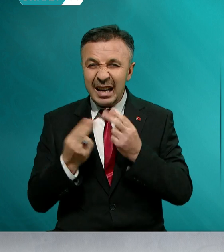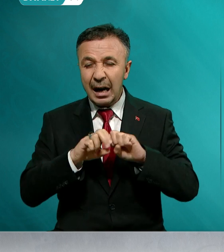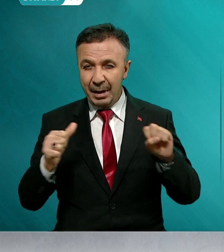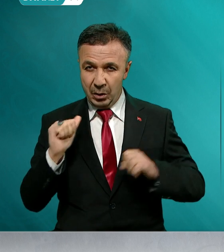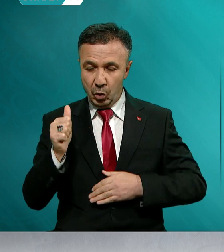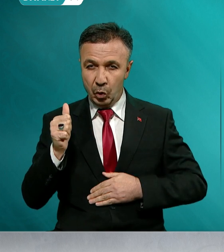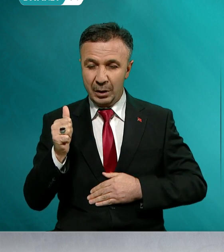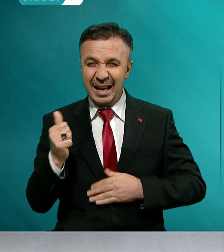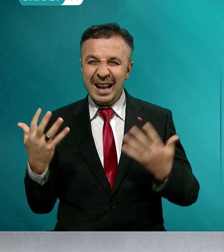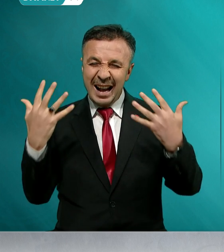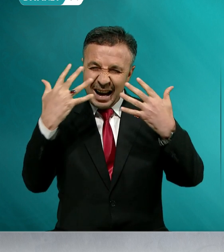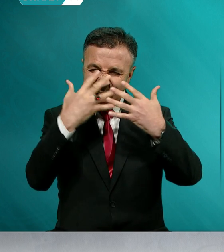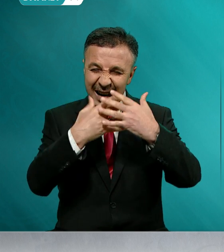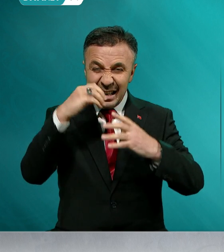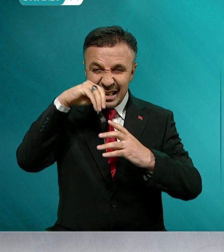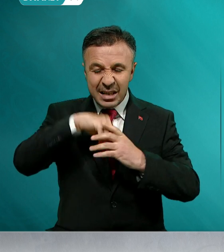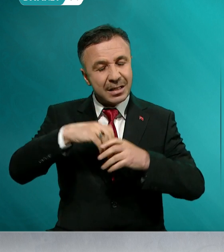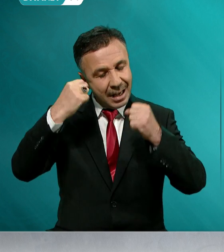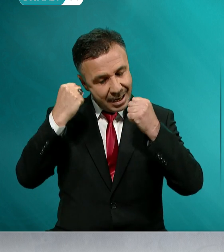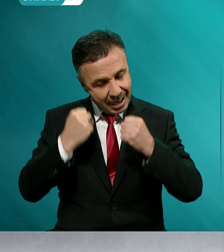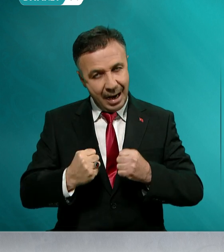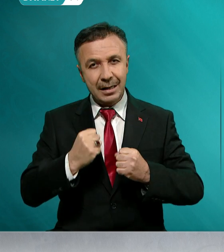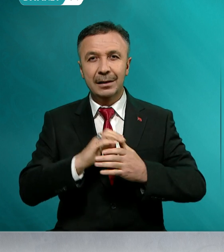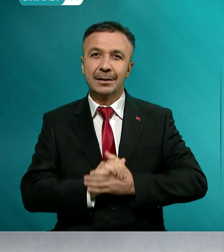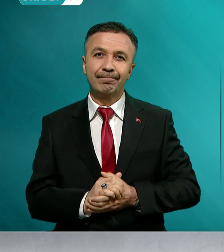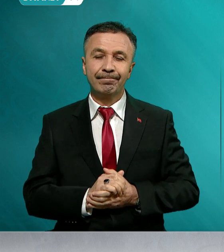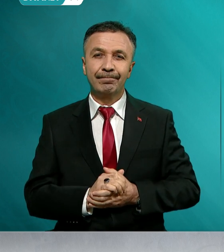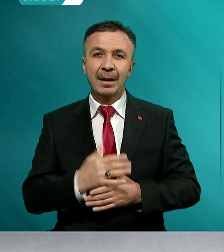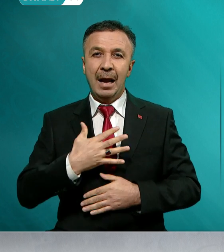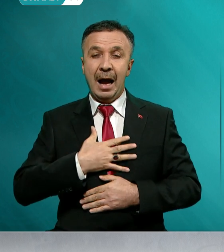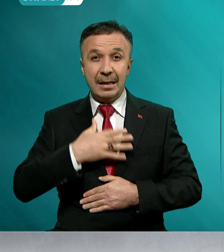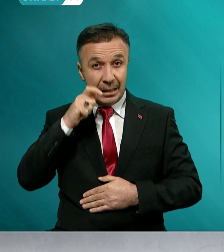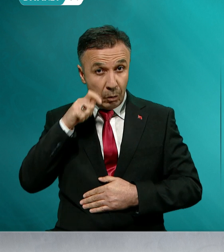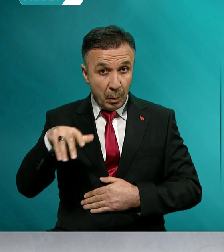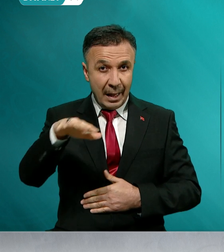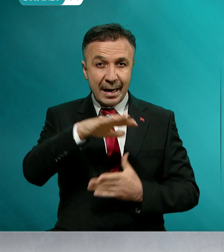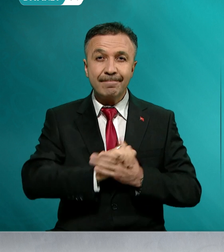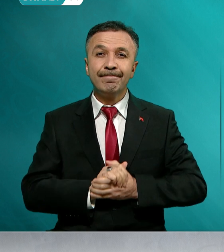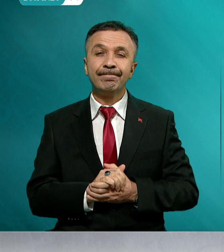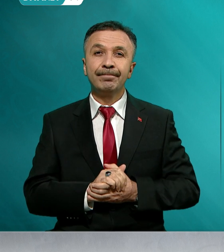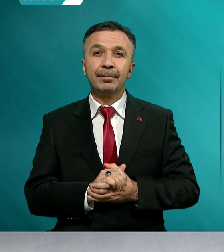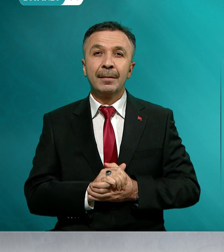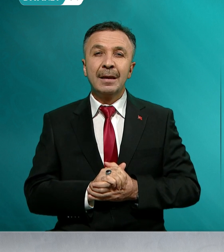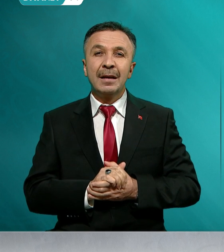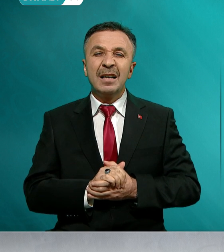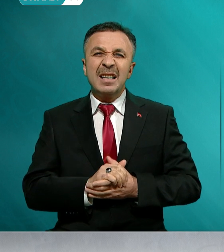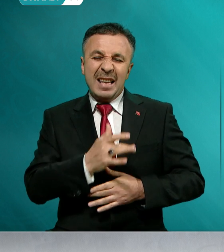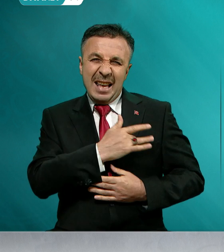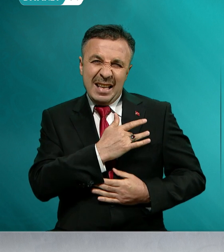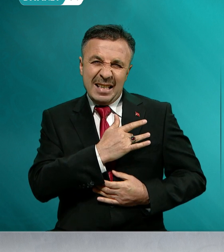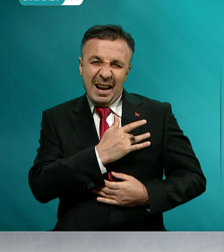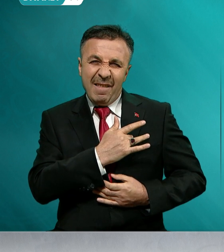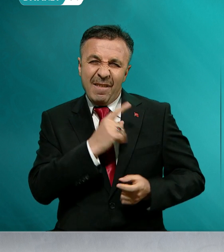Zifiri Karanlık olacaktır bıraz iz Müminler insaf